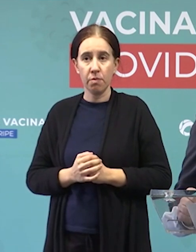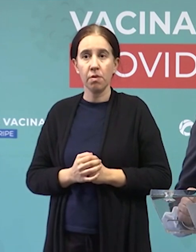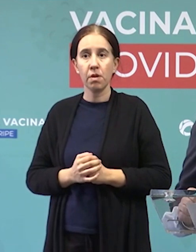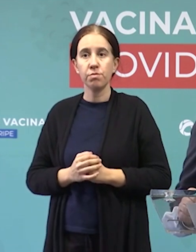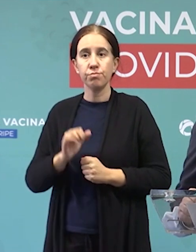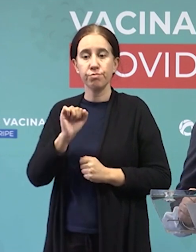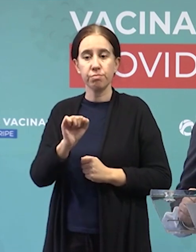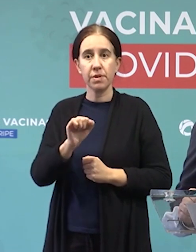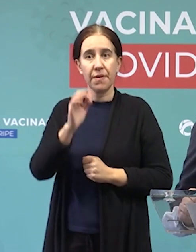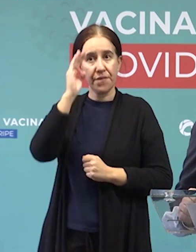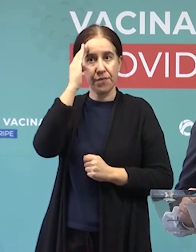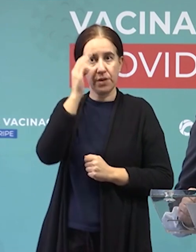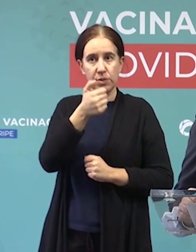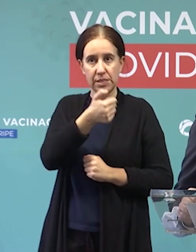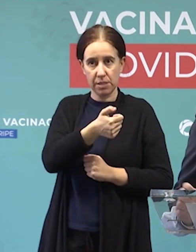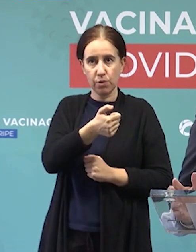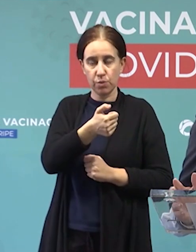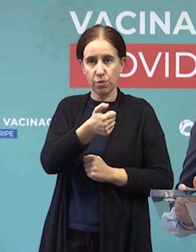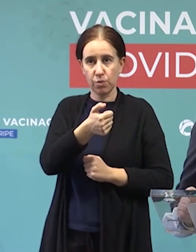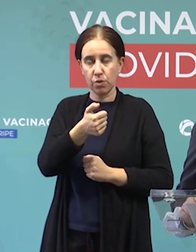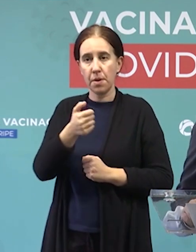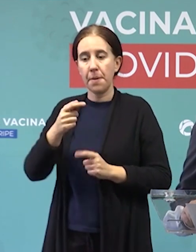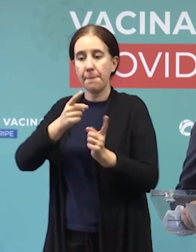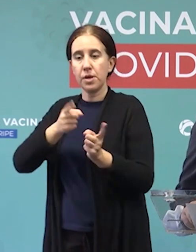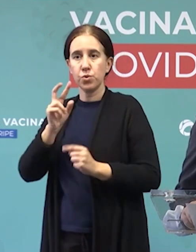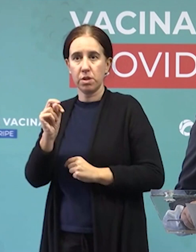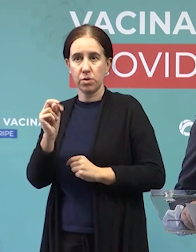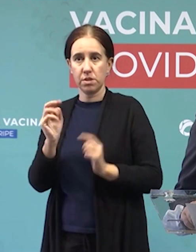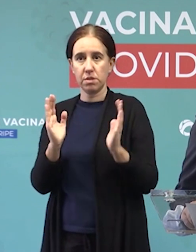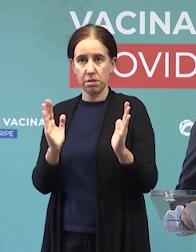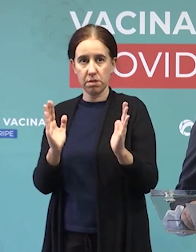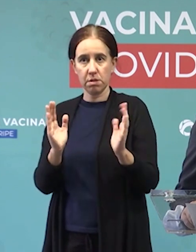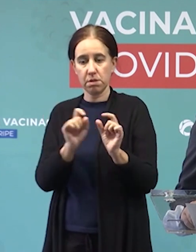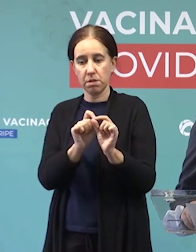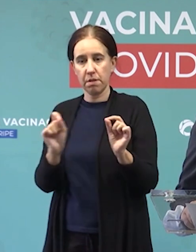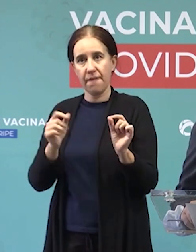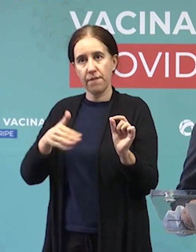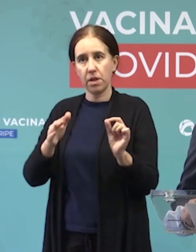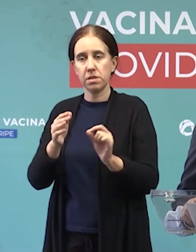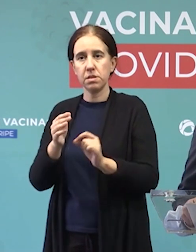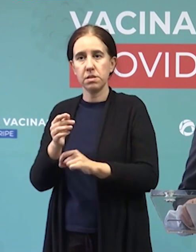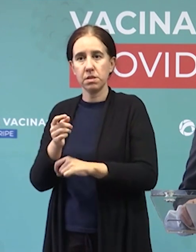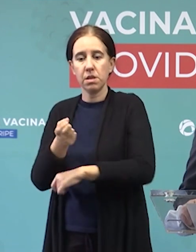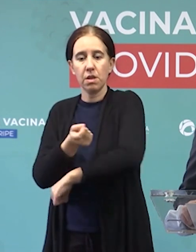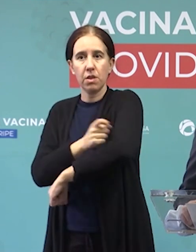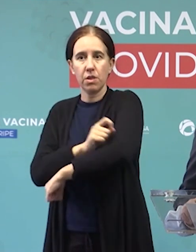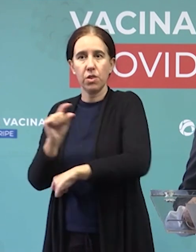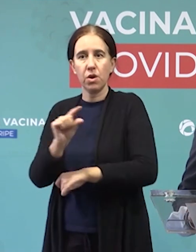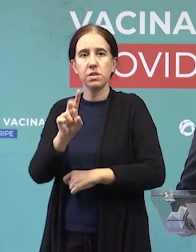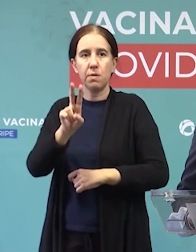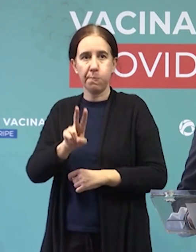Entre 5 de fevereiro e 13 de março, serão administradas as segundas